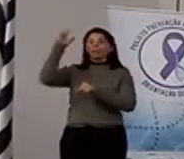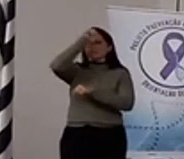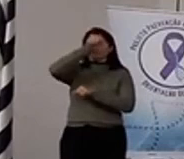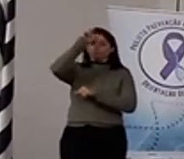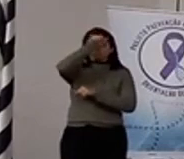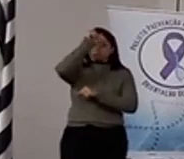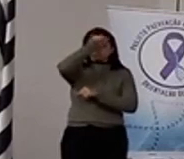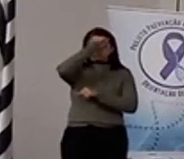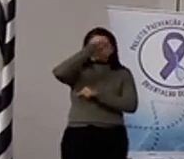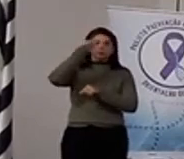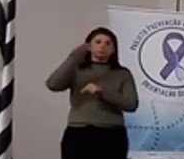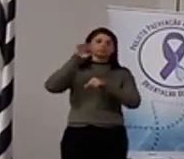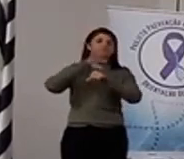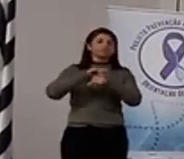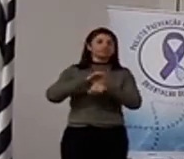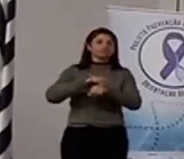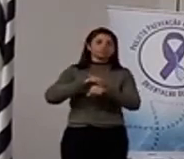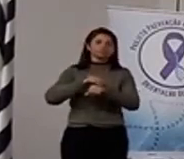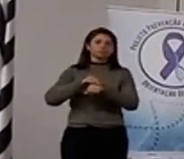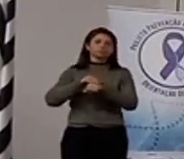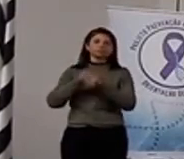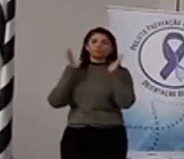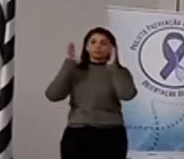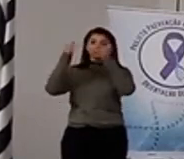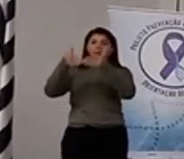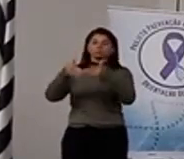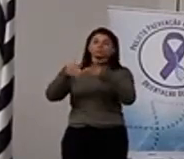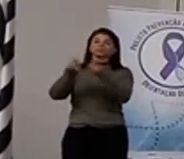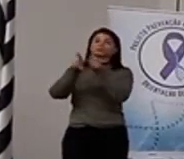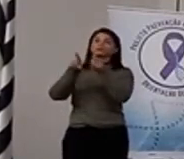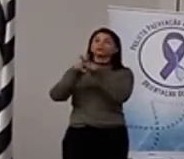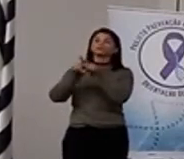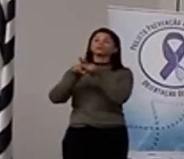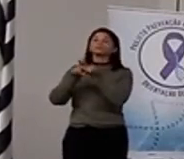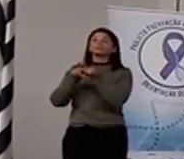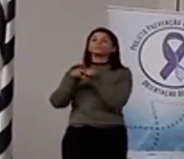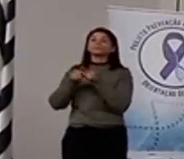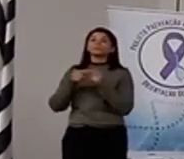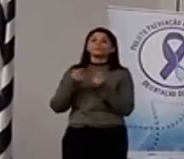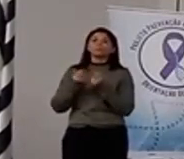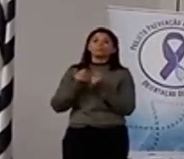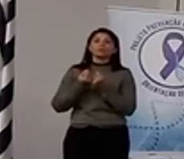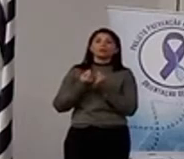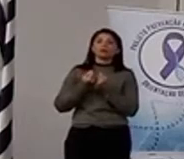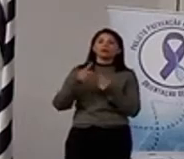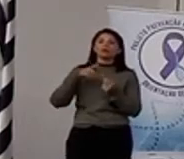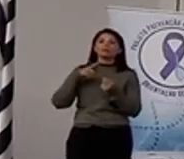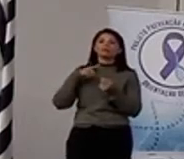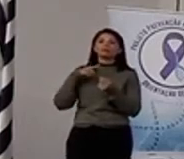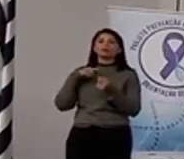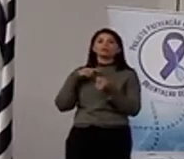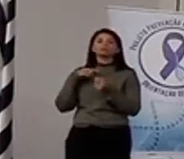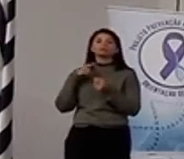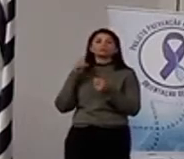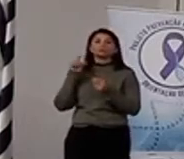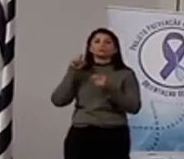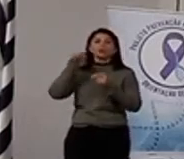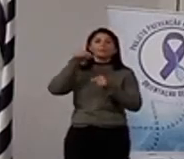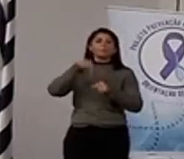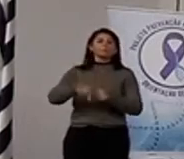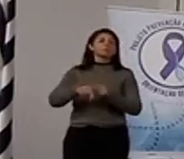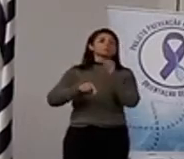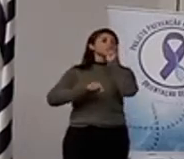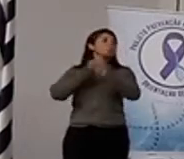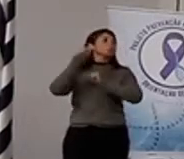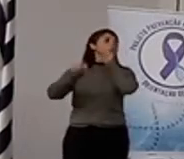de algumas doenças, quando não há uma terapia específica também. E até mesmo para conduzir alguns comportamentos, por exemplo, algumas dessas doenças afetam